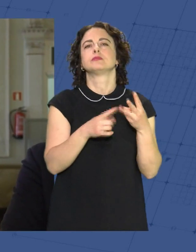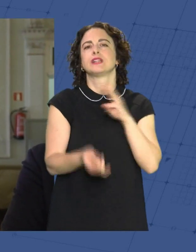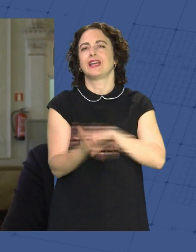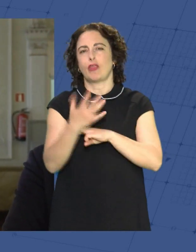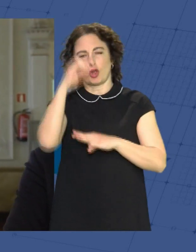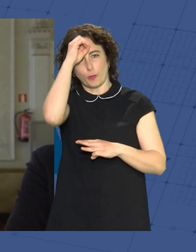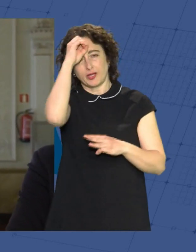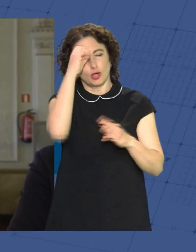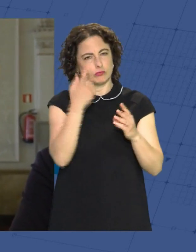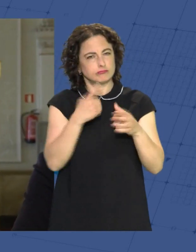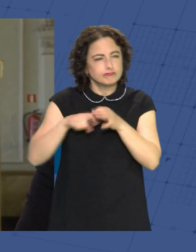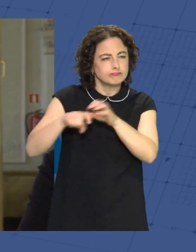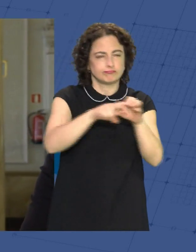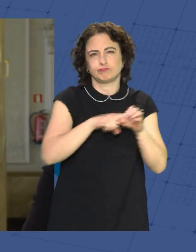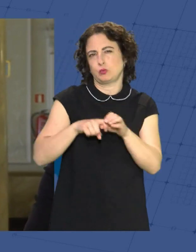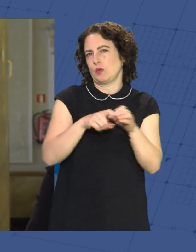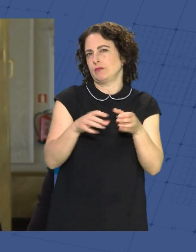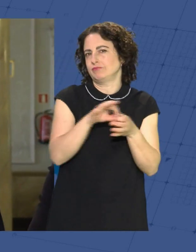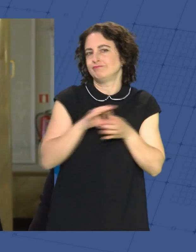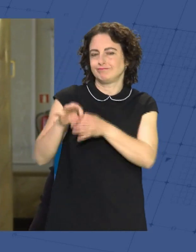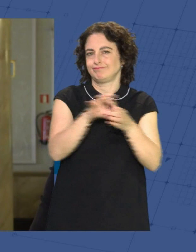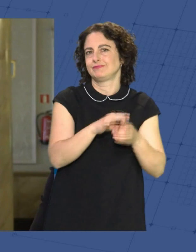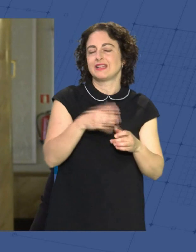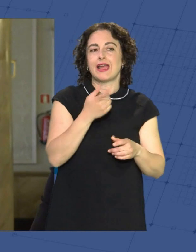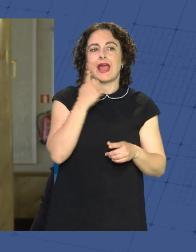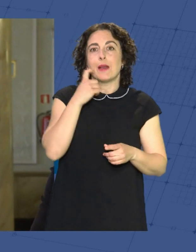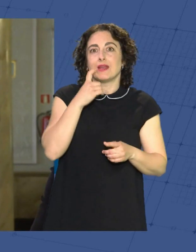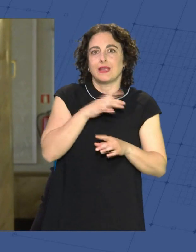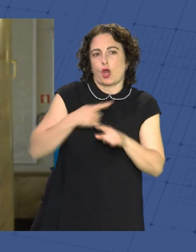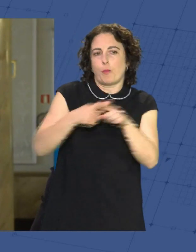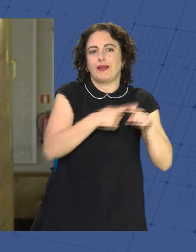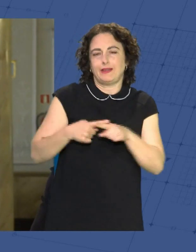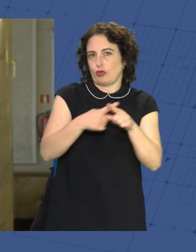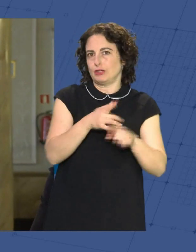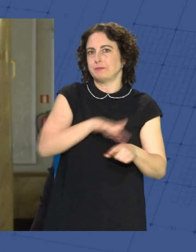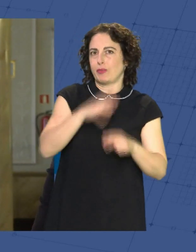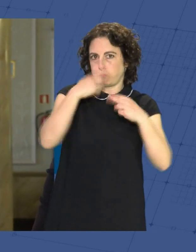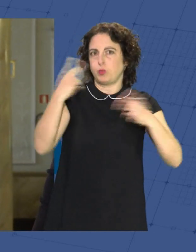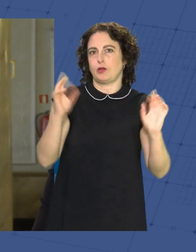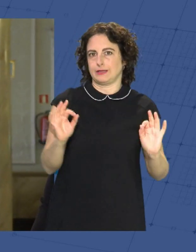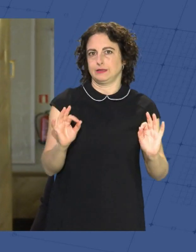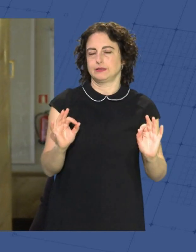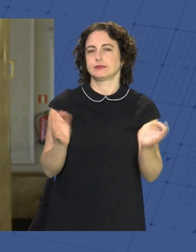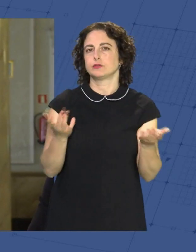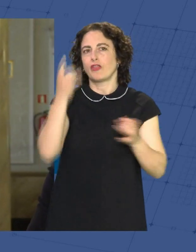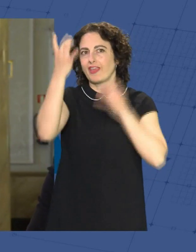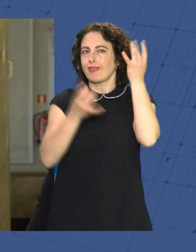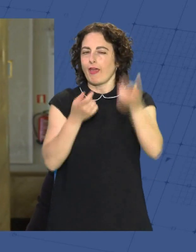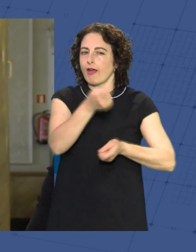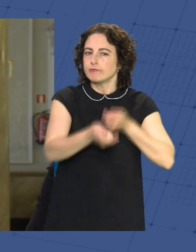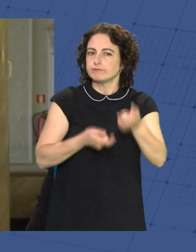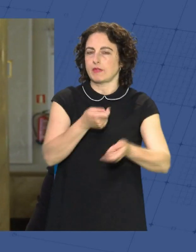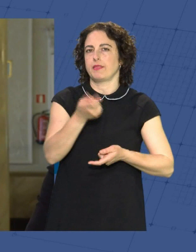opinión, hacerlo porque estamos convencidos que Almería es un espacio público compartido y en ese espacio público compartido toda la idea enriquece